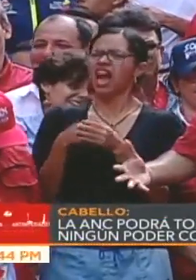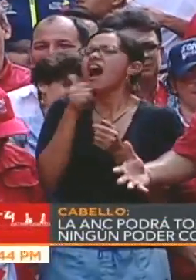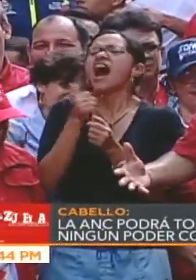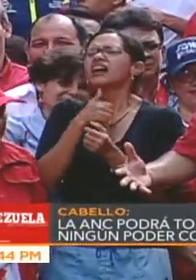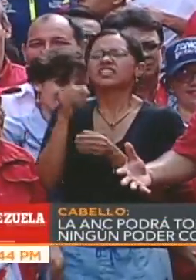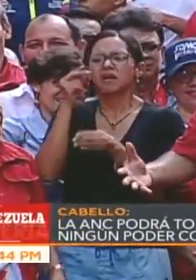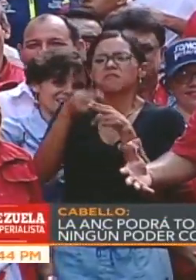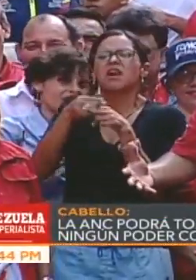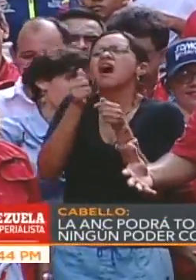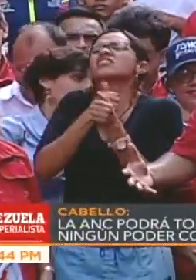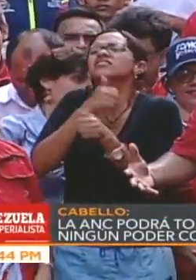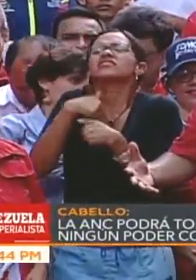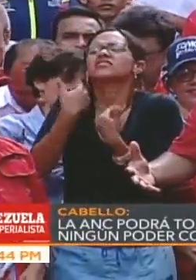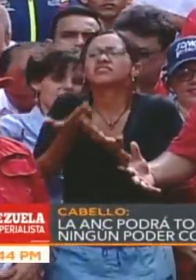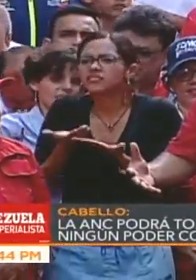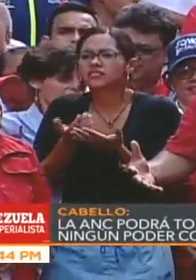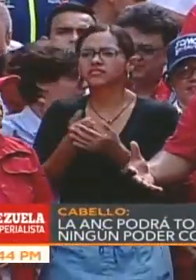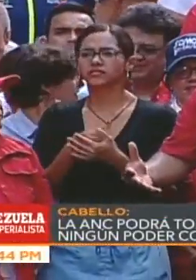amenaza eso?